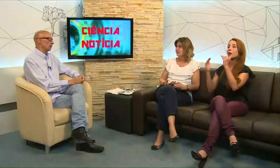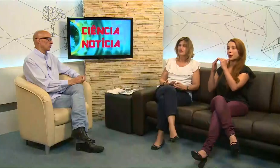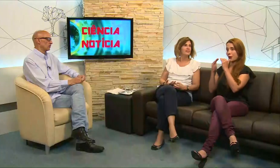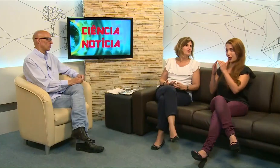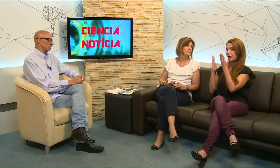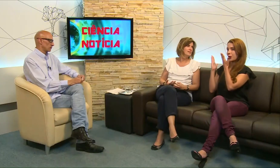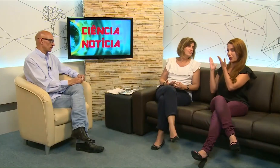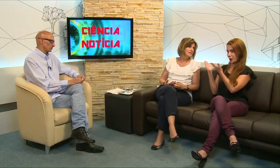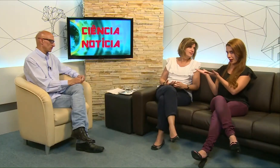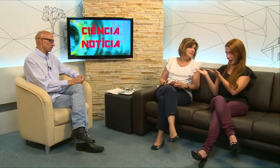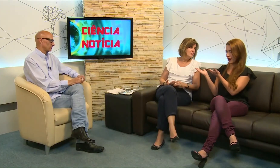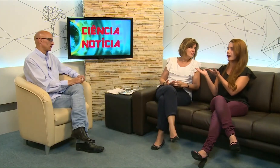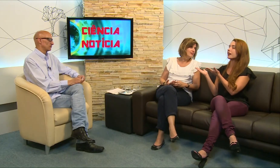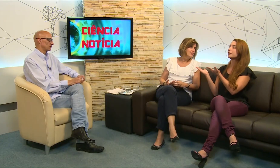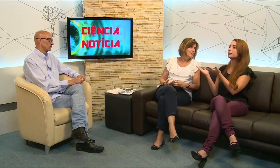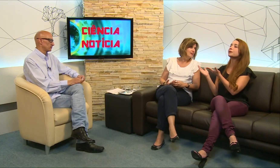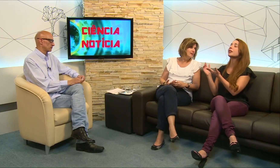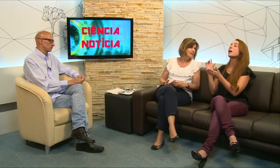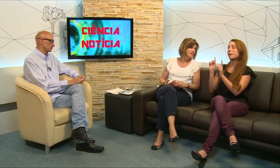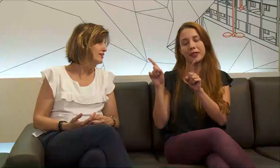Concordo com o que foi dito pela Mariane,